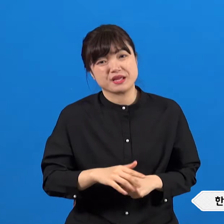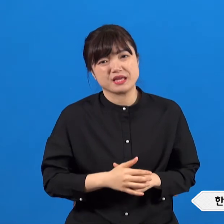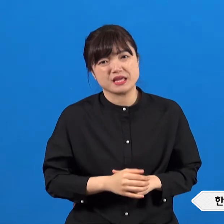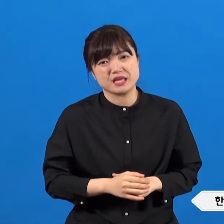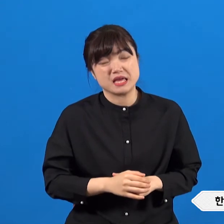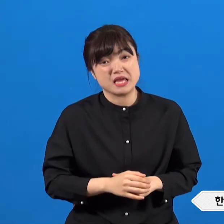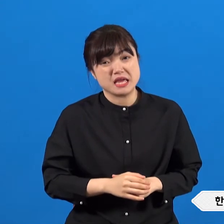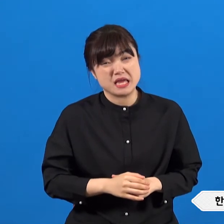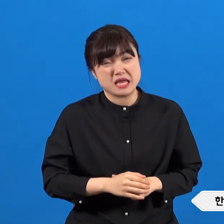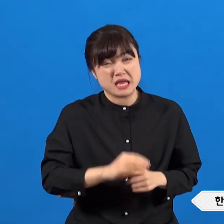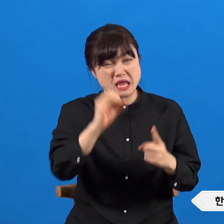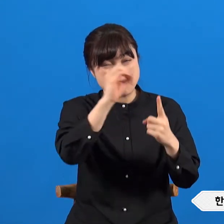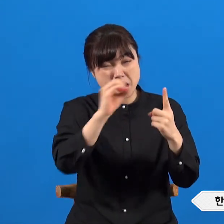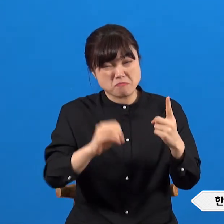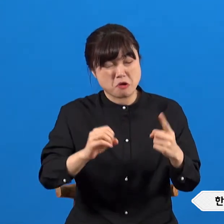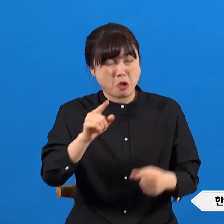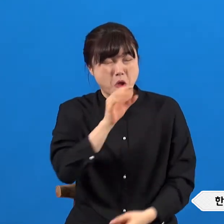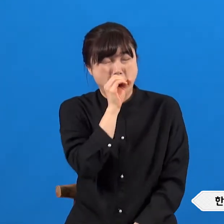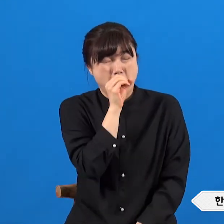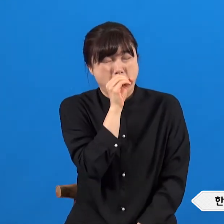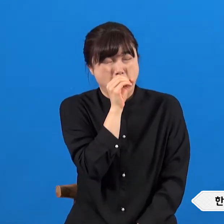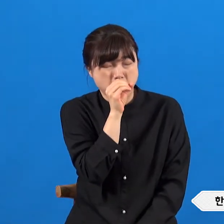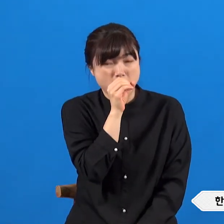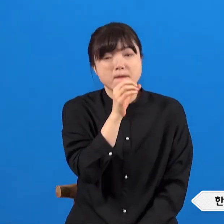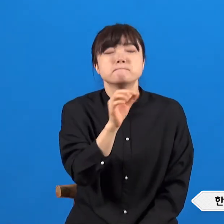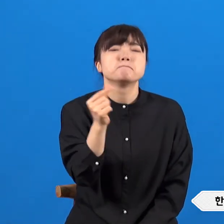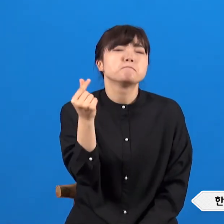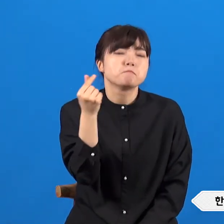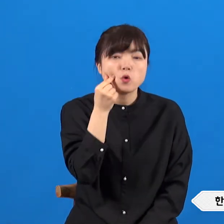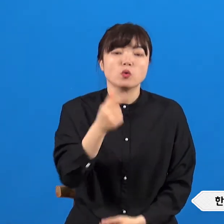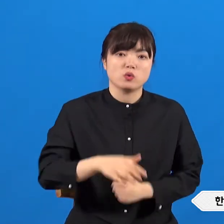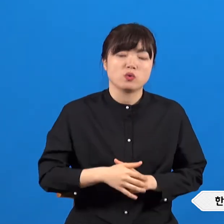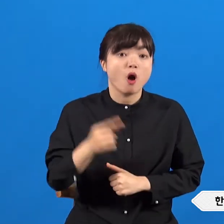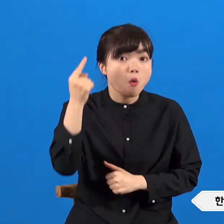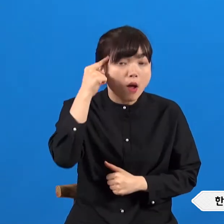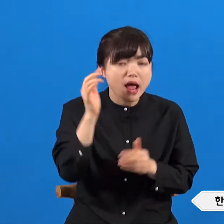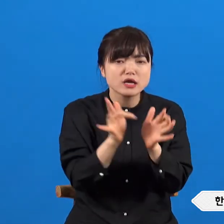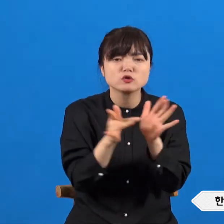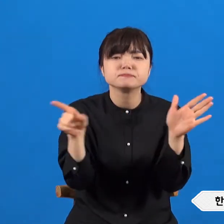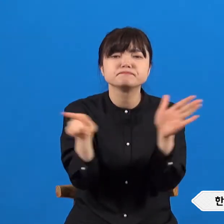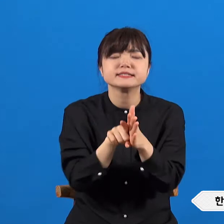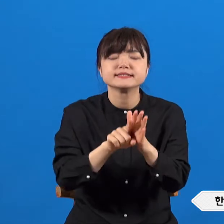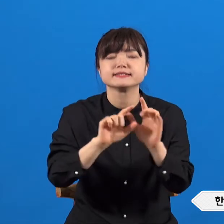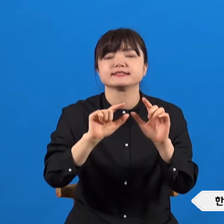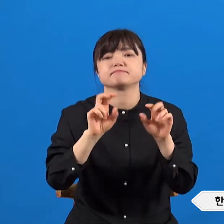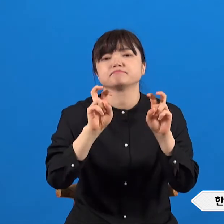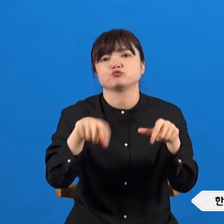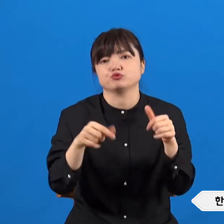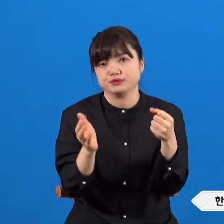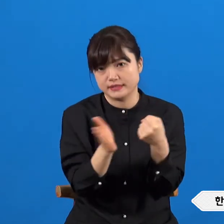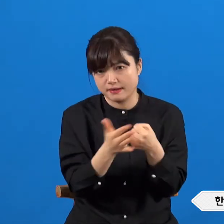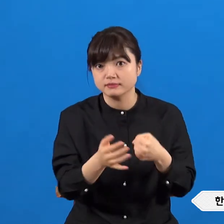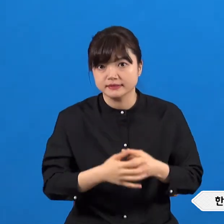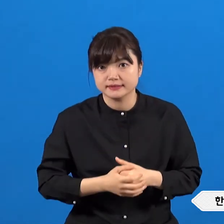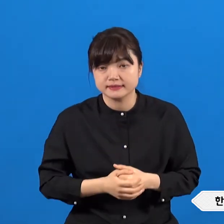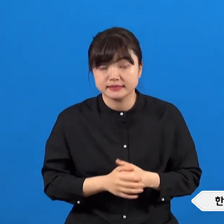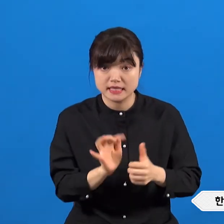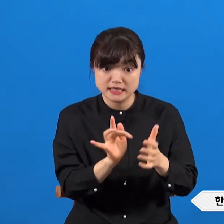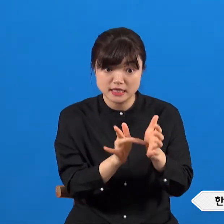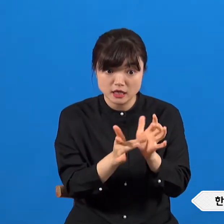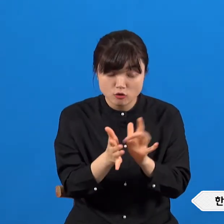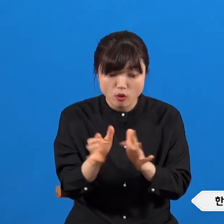100% 없습니다. 믿음이 없기 때문에, 예수를 안 믿기 때문에 구원받을 수 없습니다. 만약에